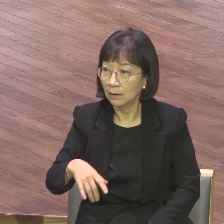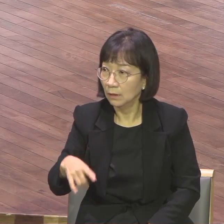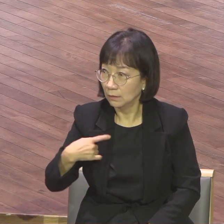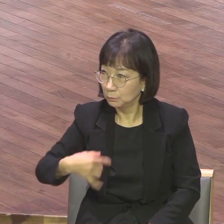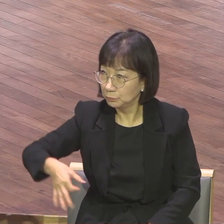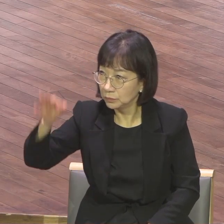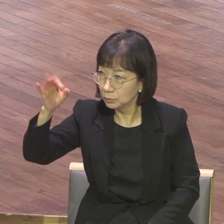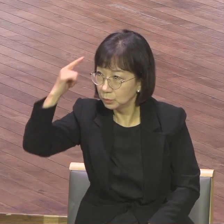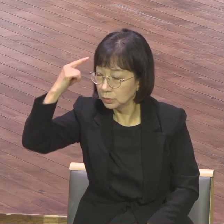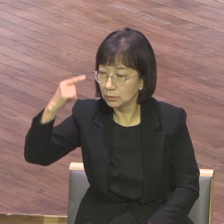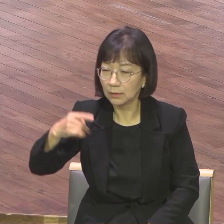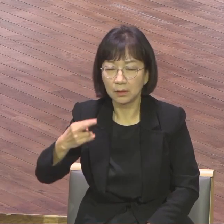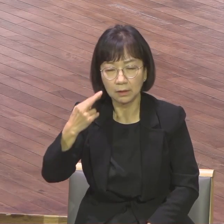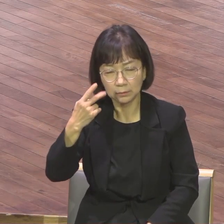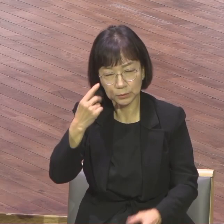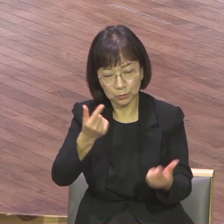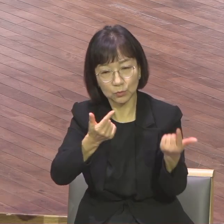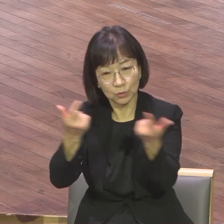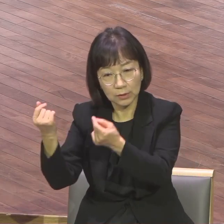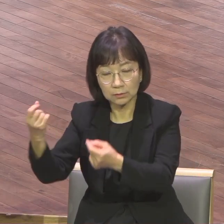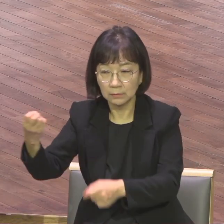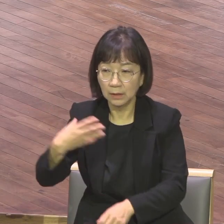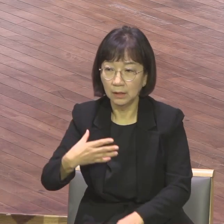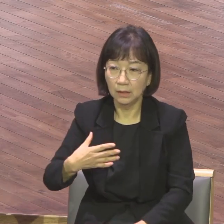미국은 다 그래요. 다 그래요.